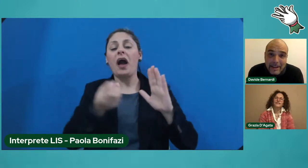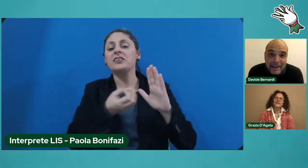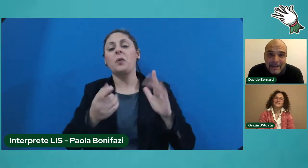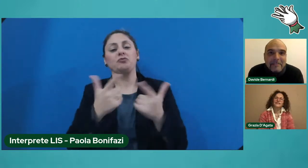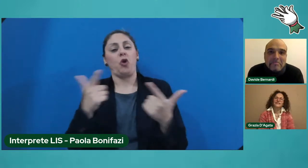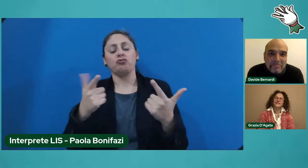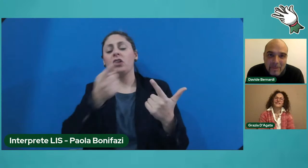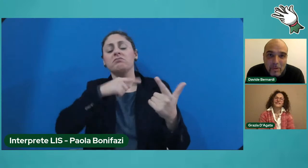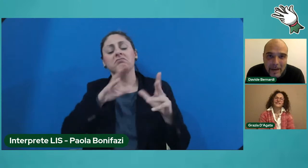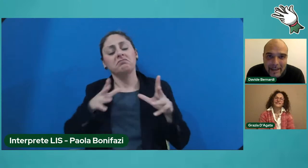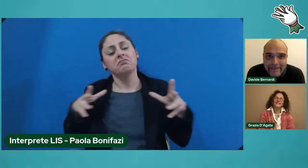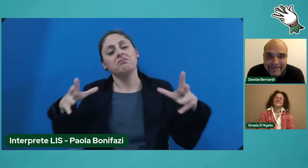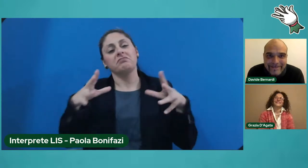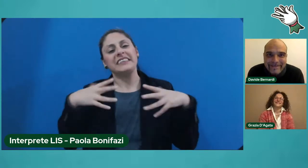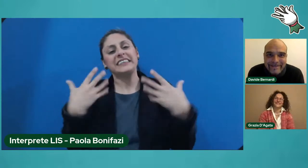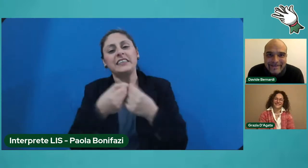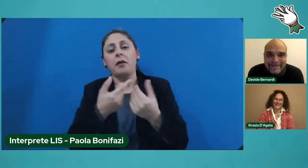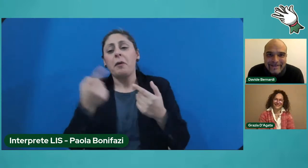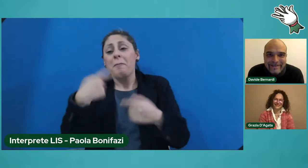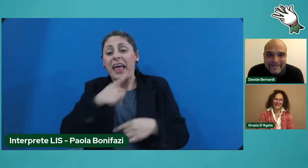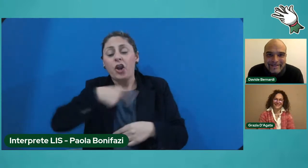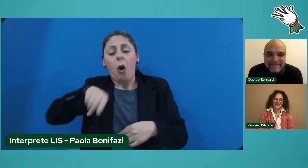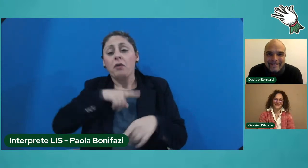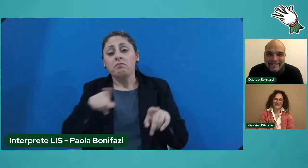è uguale.